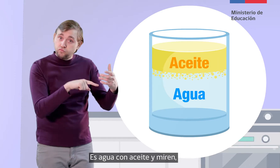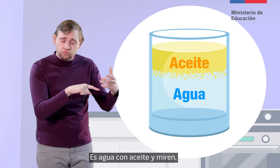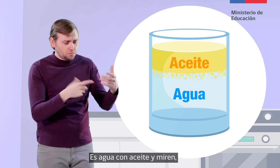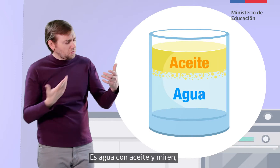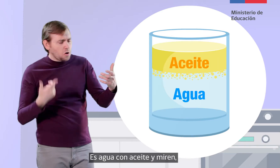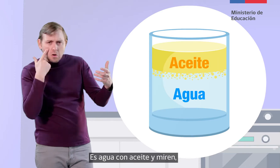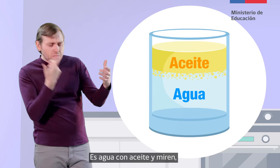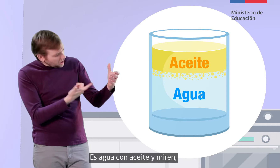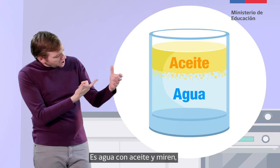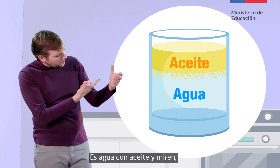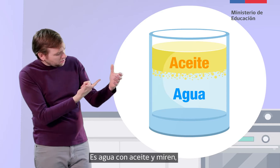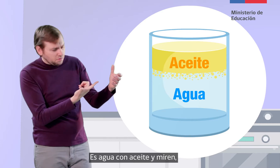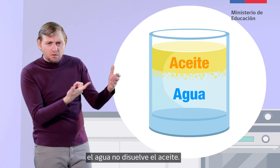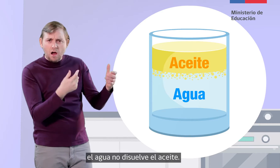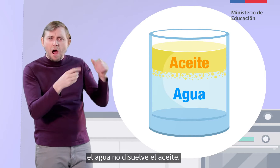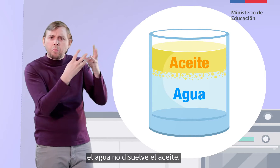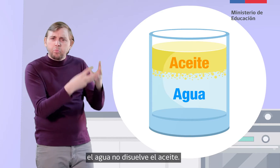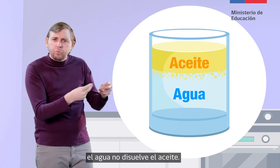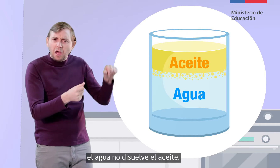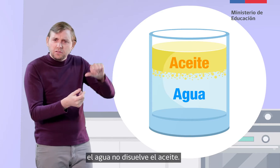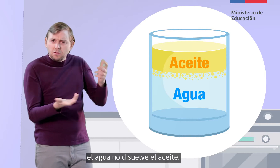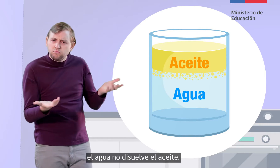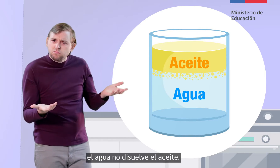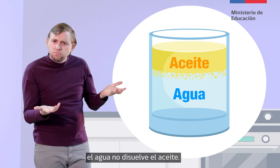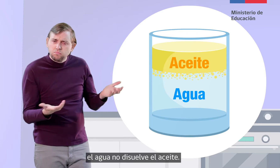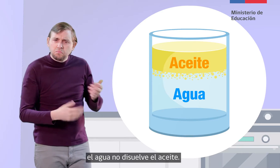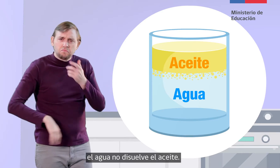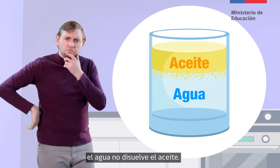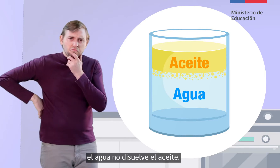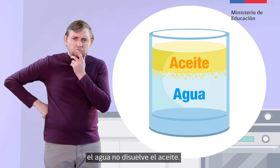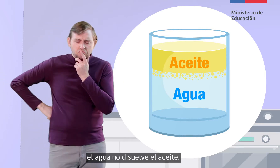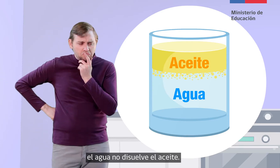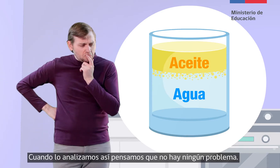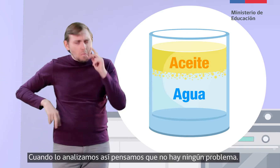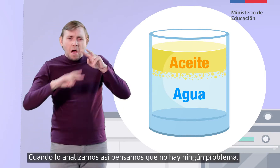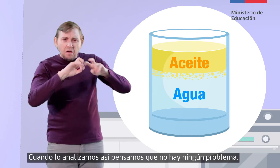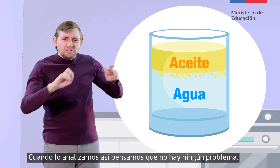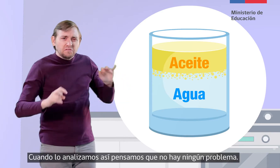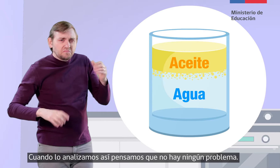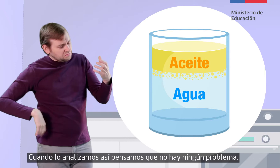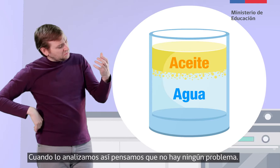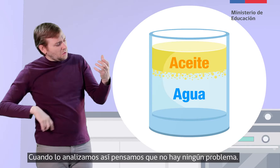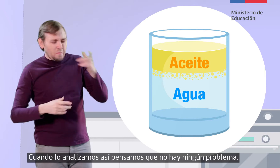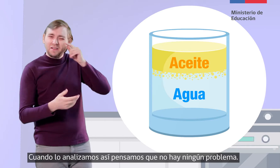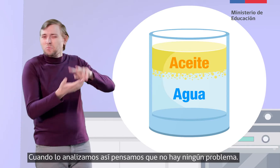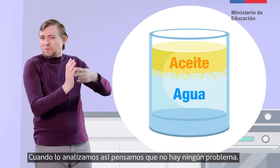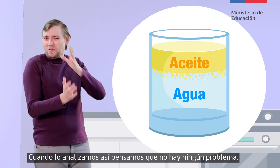Y miren, el agua no disuelve el aceite. Cuando lo analizamos así, pensamos